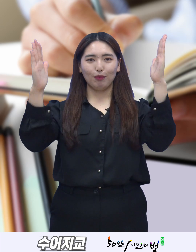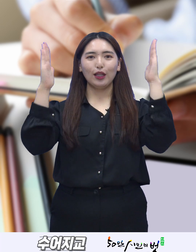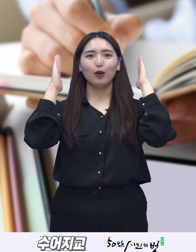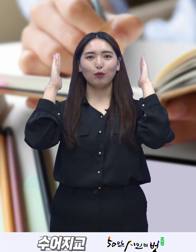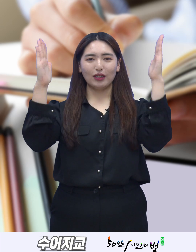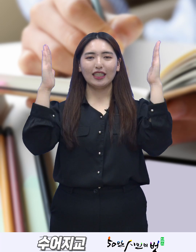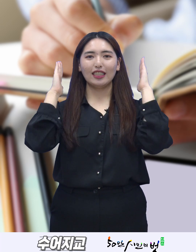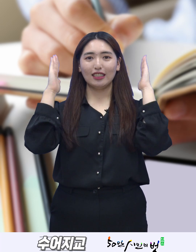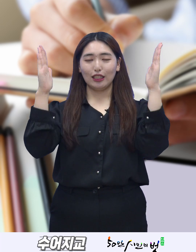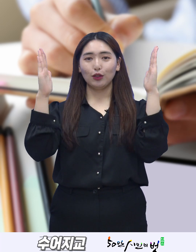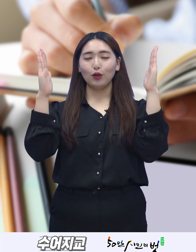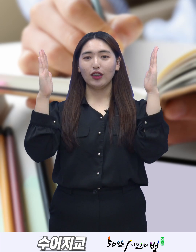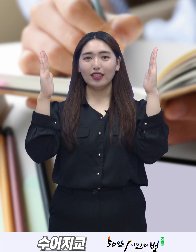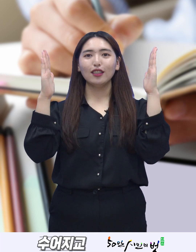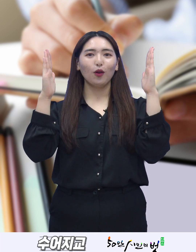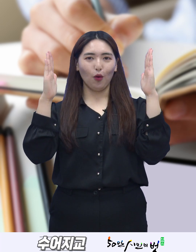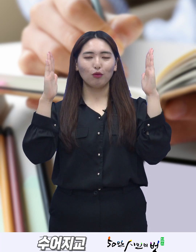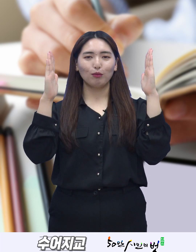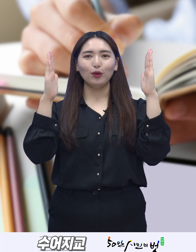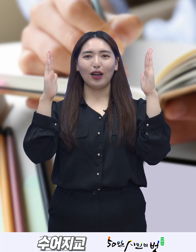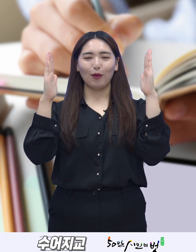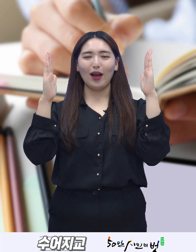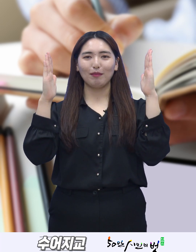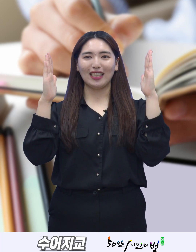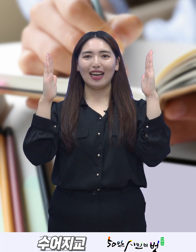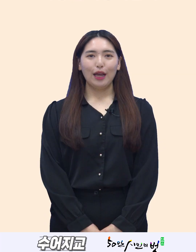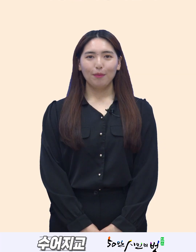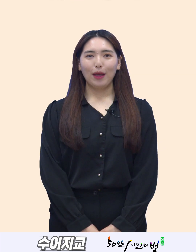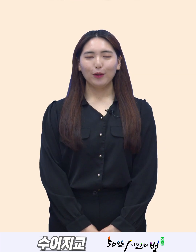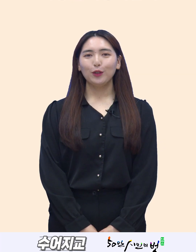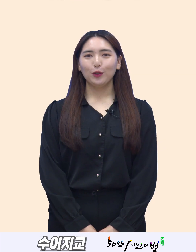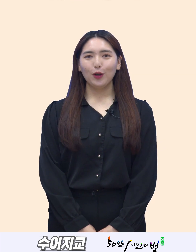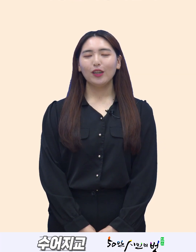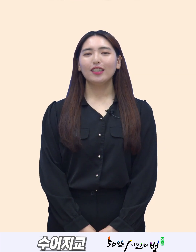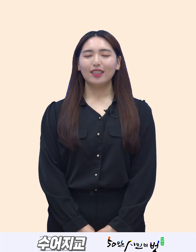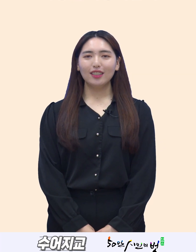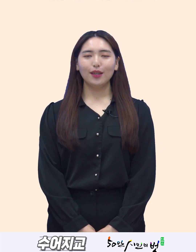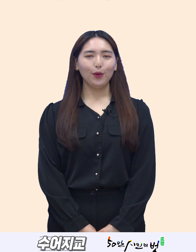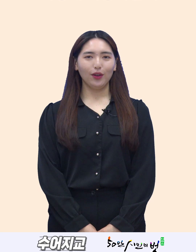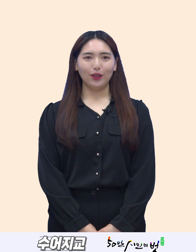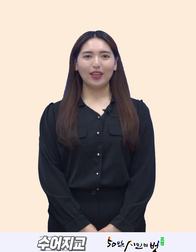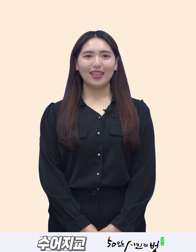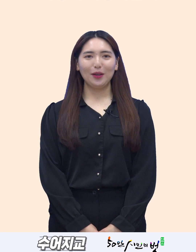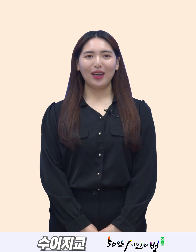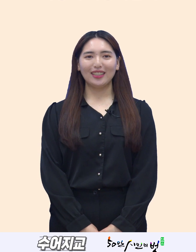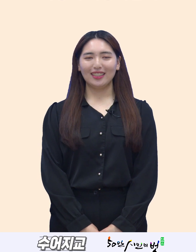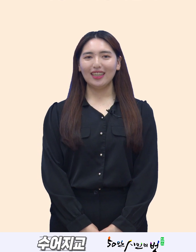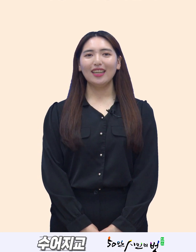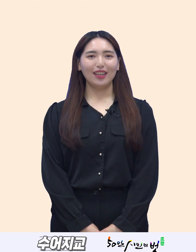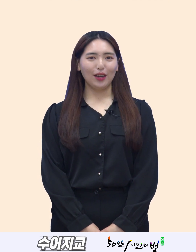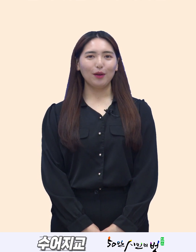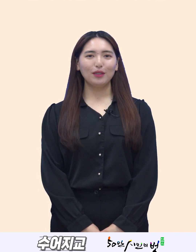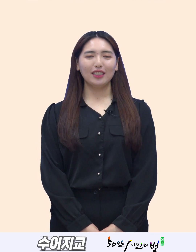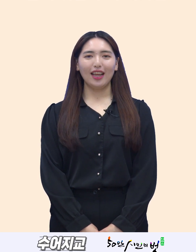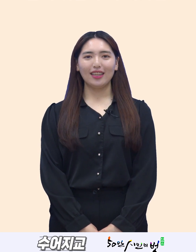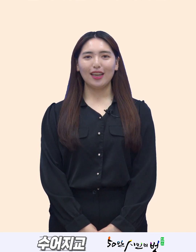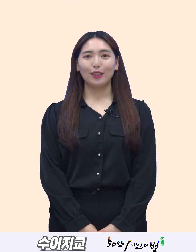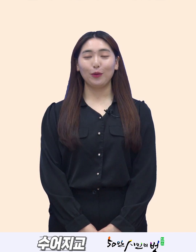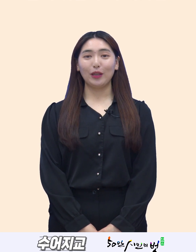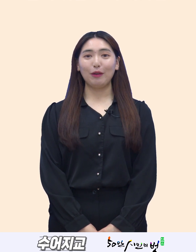앞뒤로 움직이는 이 수어는 공부라고 합니다. 배운 수어를 실제로 어떻게 사용하는지 여러분들의 이해를 돕기